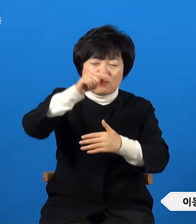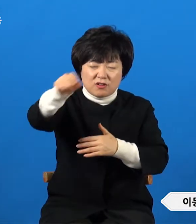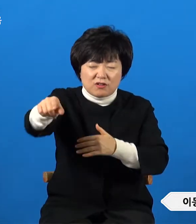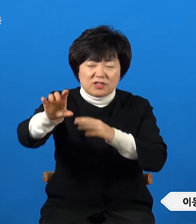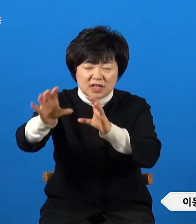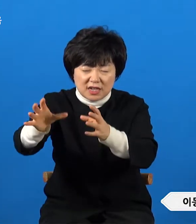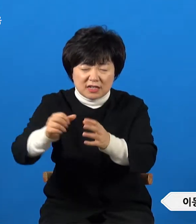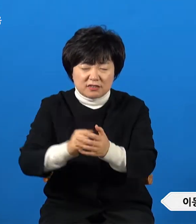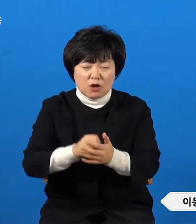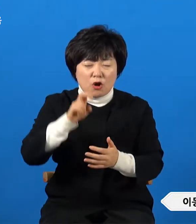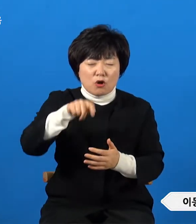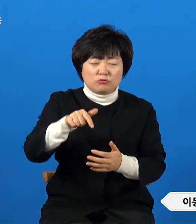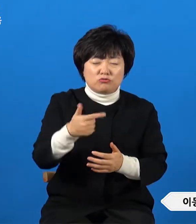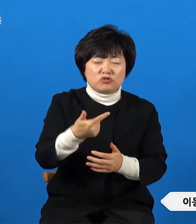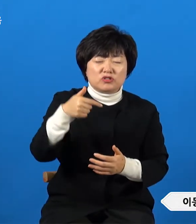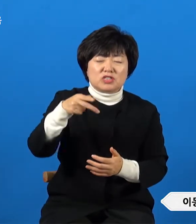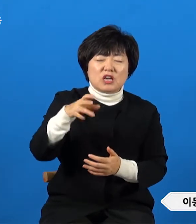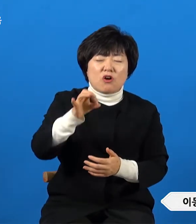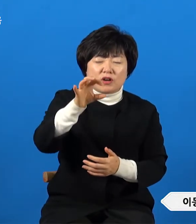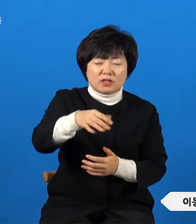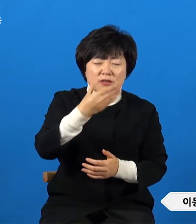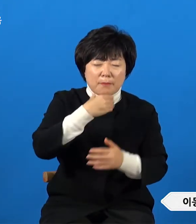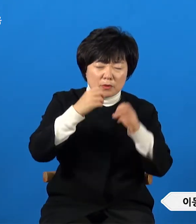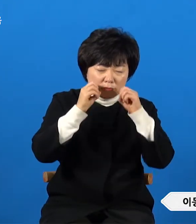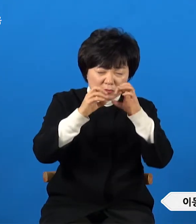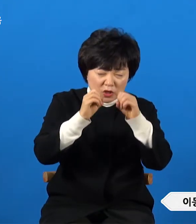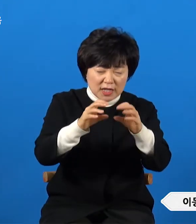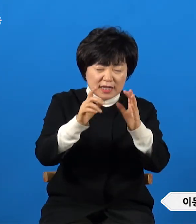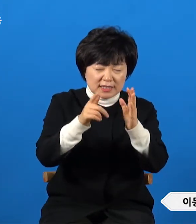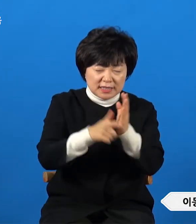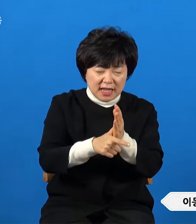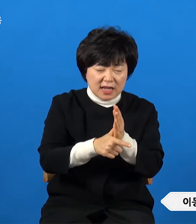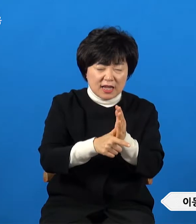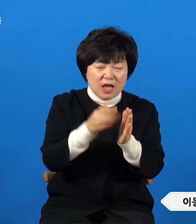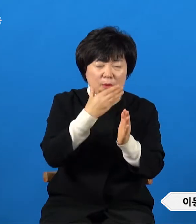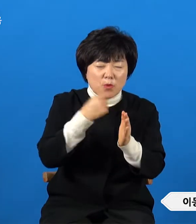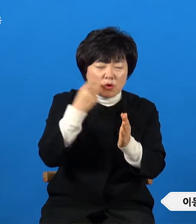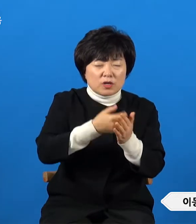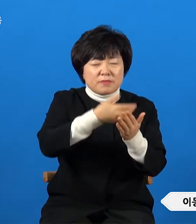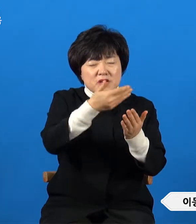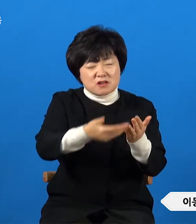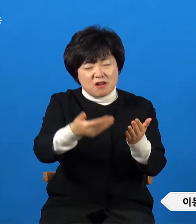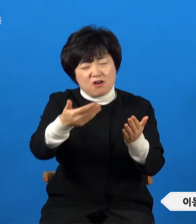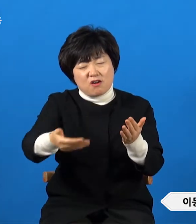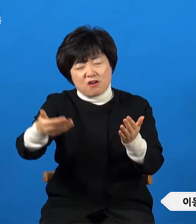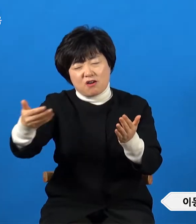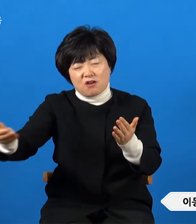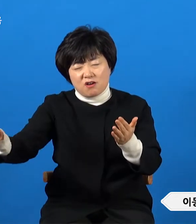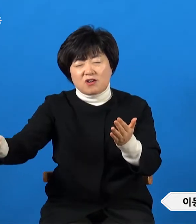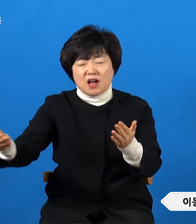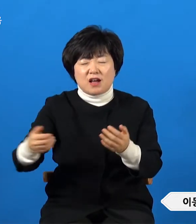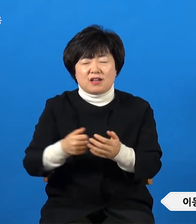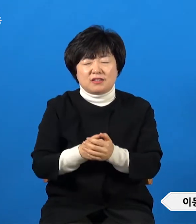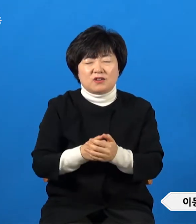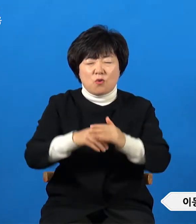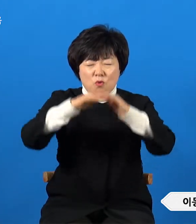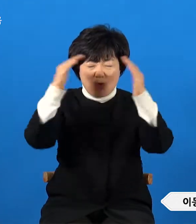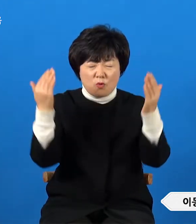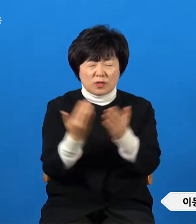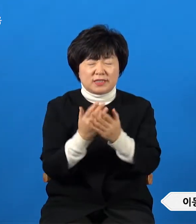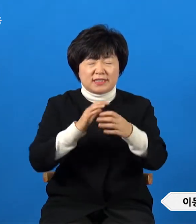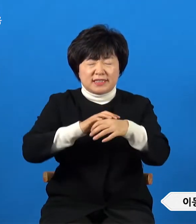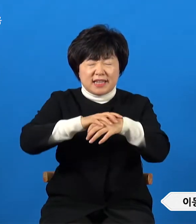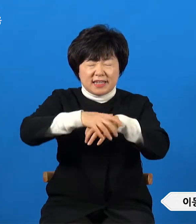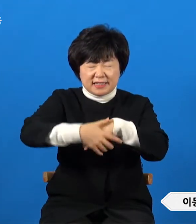가서 사역할 때에도 이 복음이 계속 흘러가 이 강산을 적시고 아시아를 적시고 온 세상을 적실